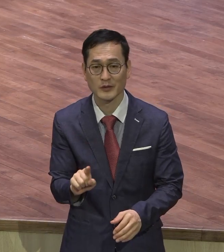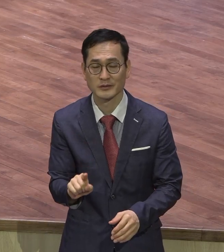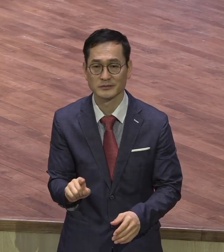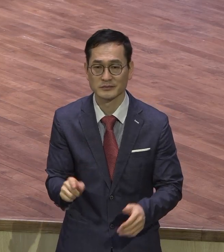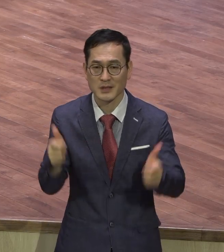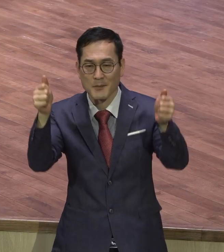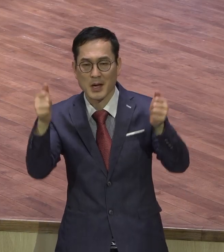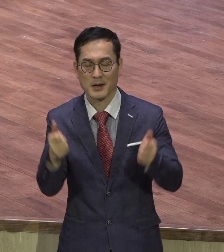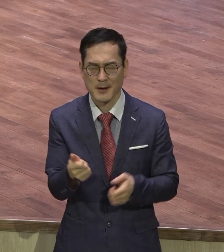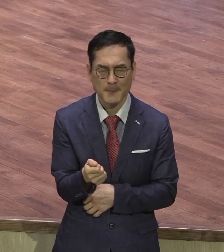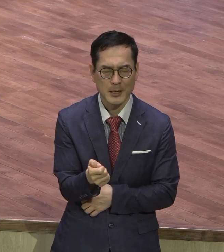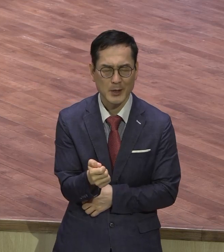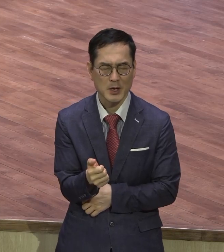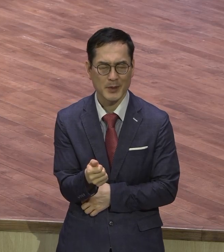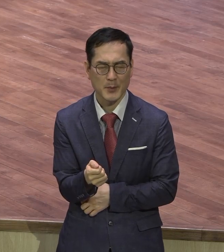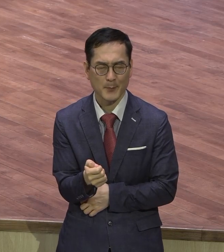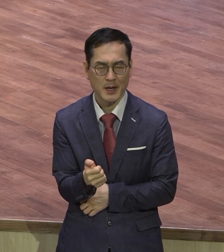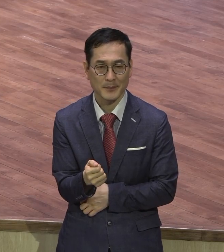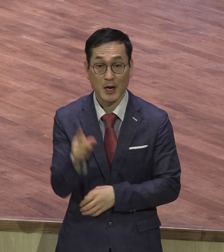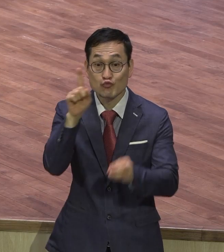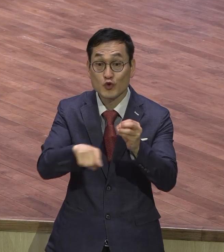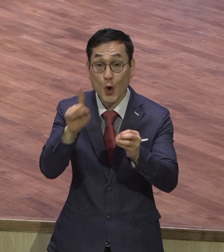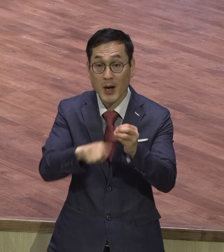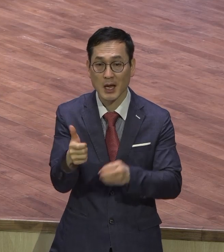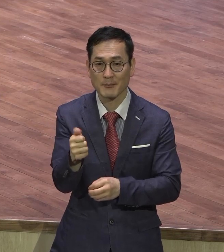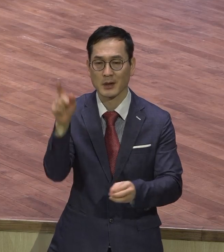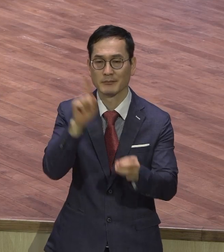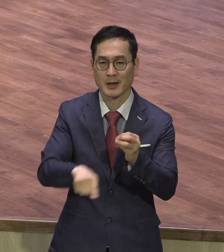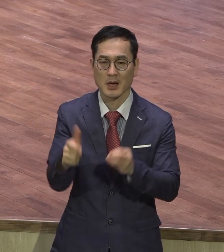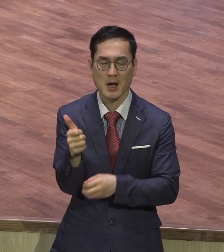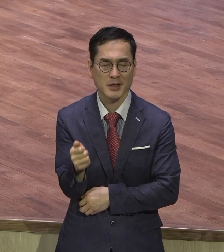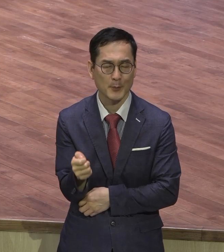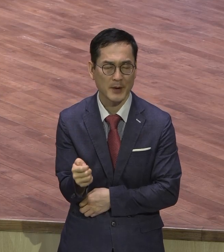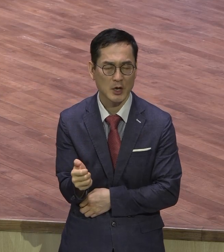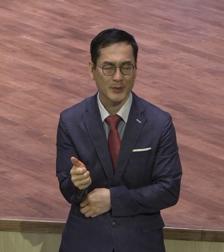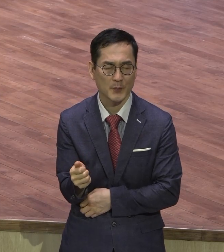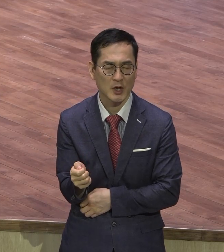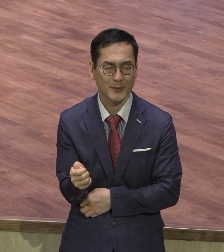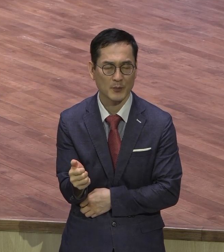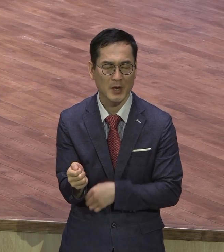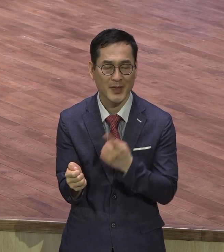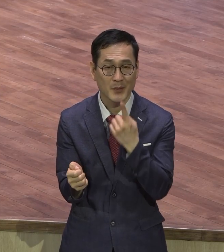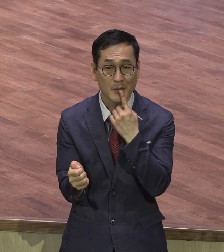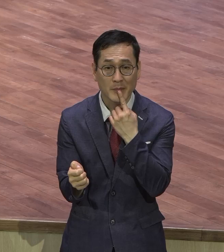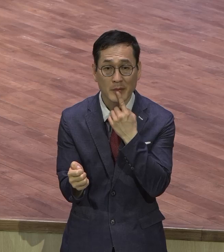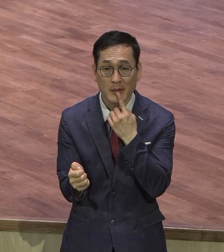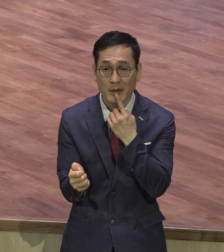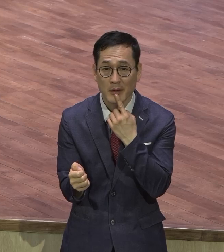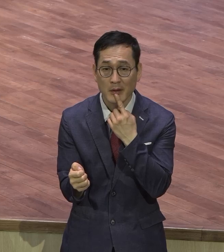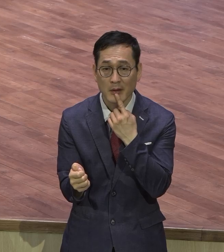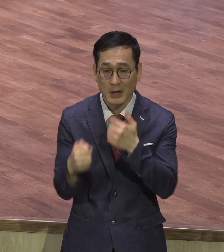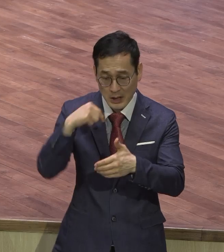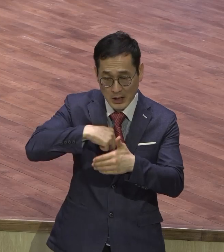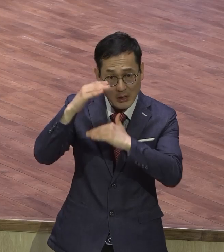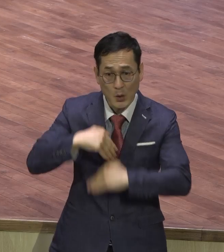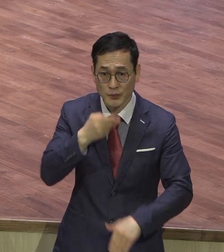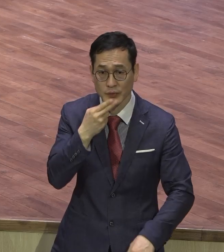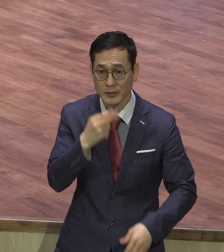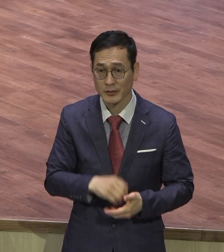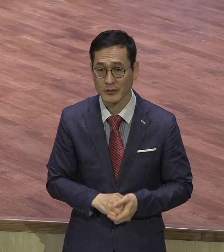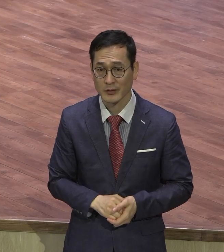주문해오듯이 기도한다 이 말이에요. 불교에 뭐요? 염불하듯이 그냥 아무 생각 염불하듯이 가톨릭 보세요.